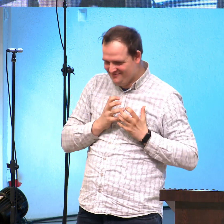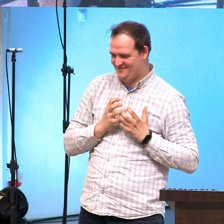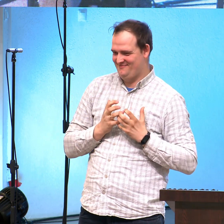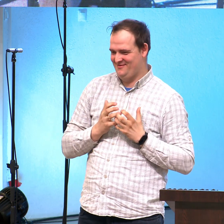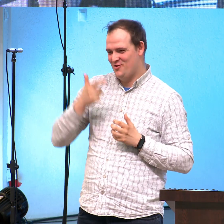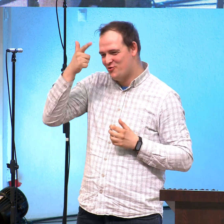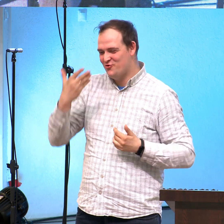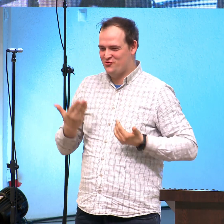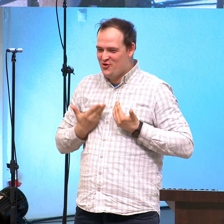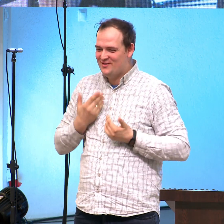могут